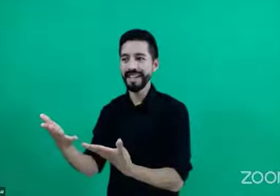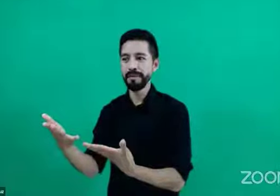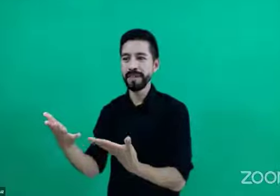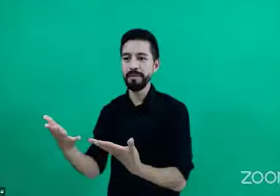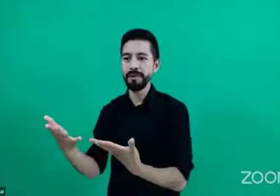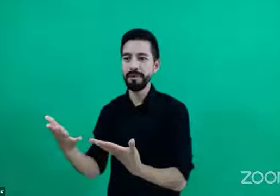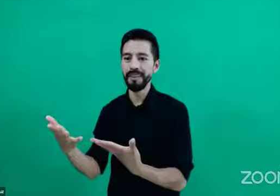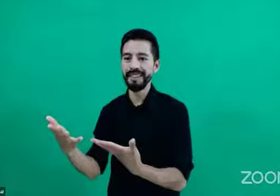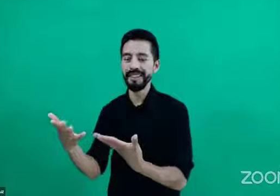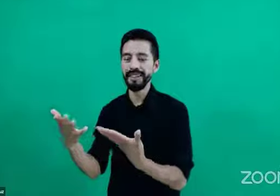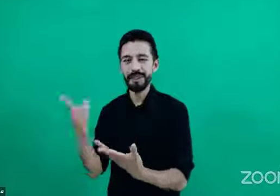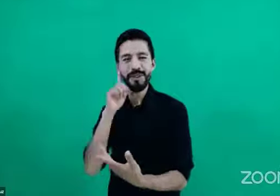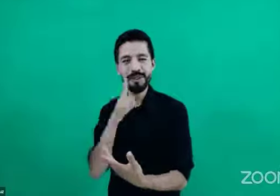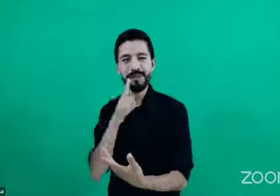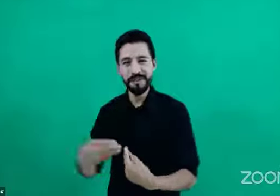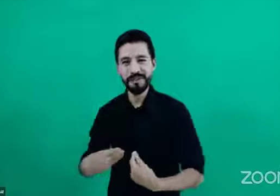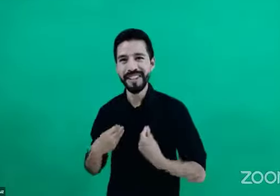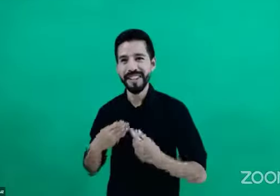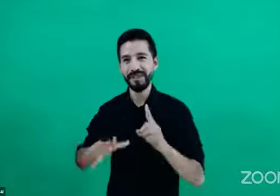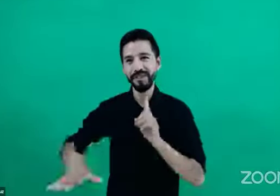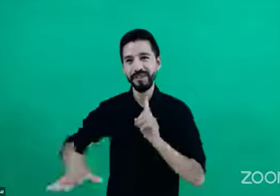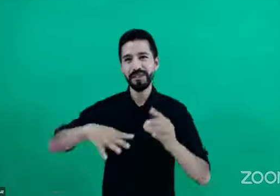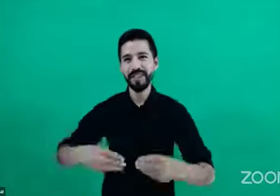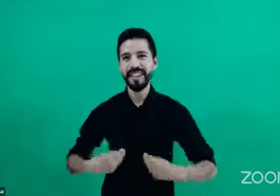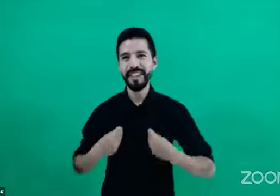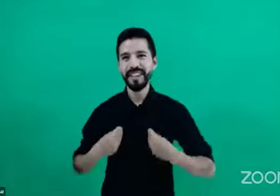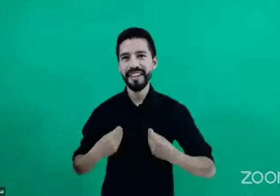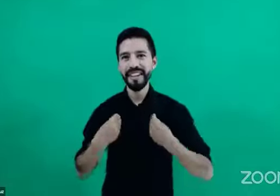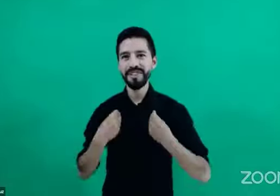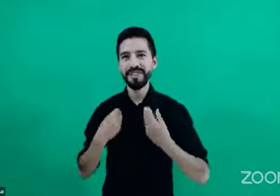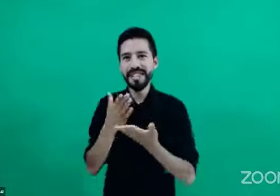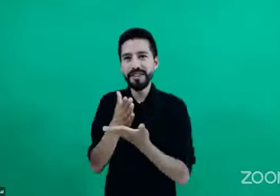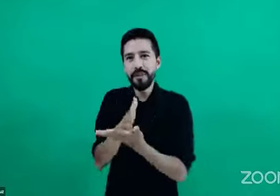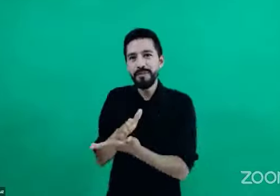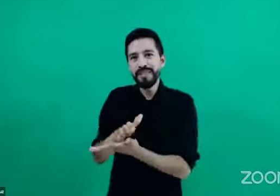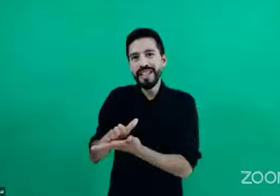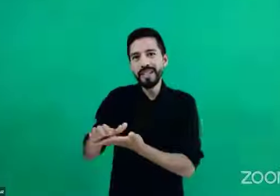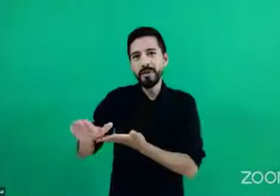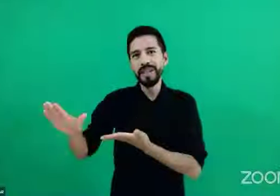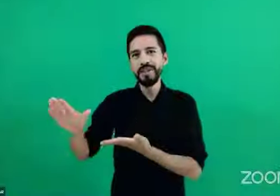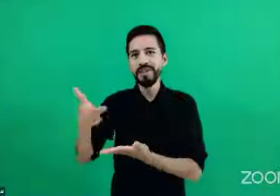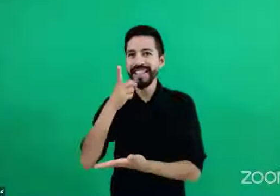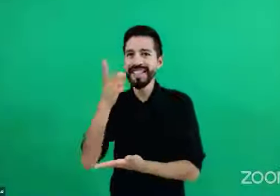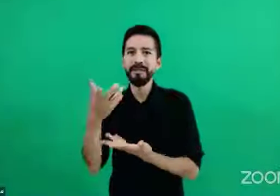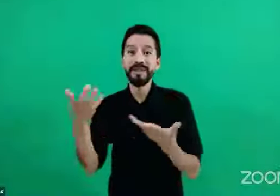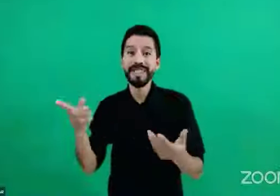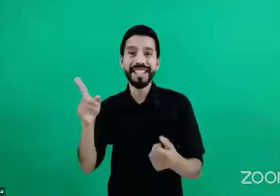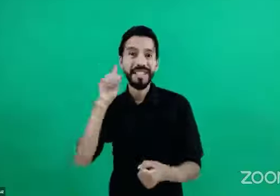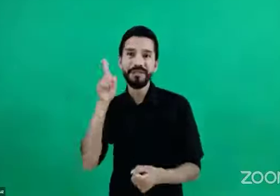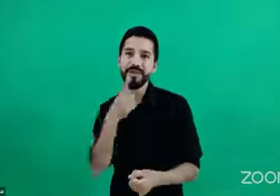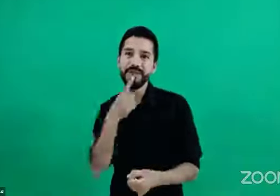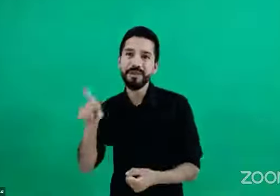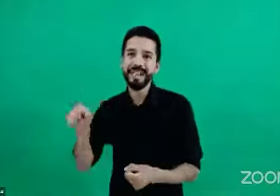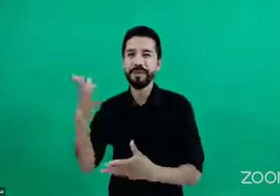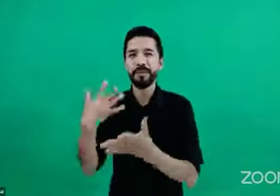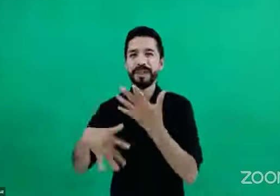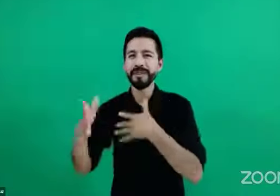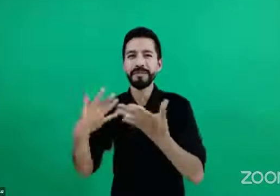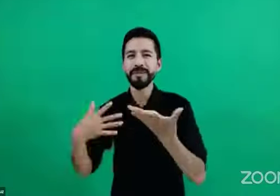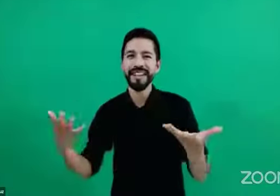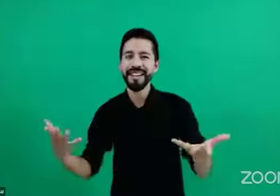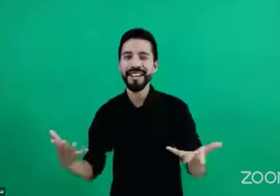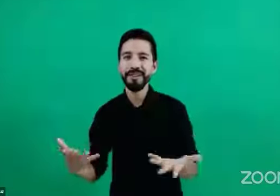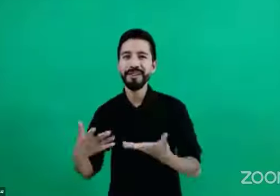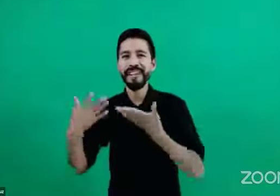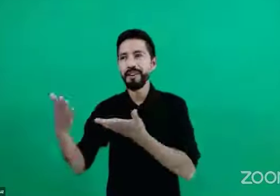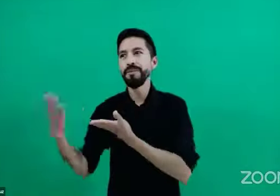para decir, por ejemplo, los sordos viven en nuestro entorno, entonces no podemos excluirlos y decir, bueno, es que ellos no escuchan, ¿cómo les